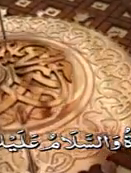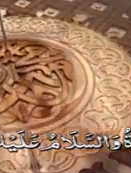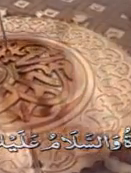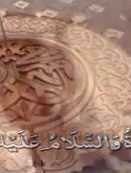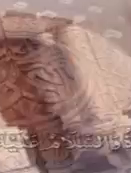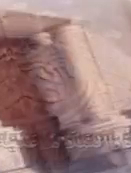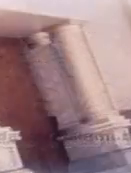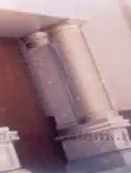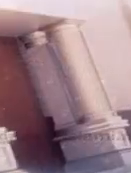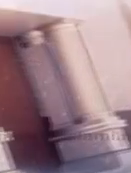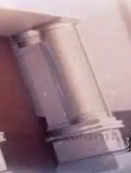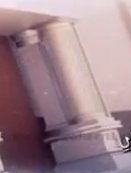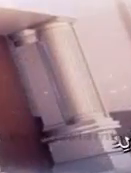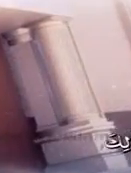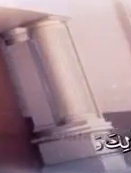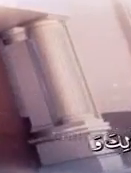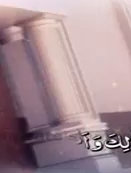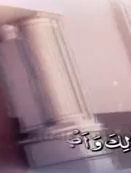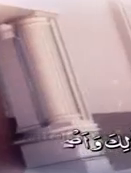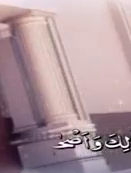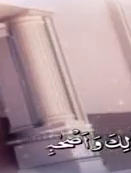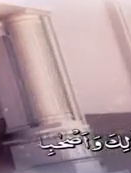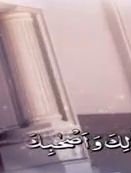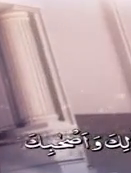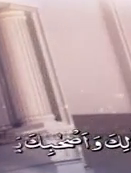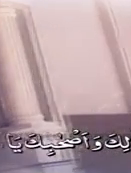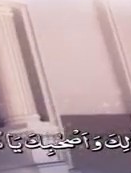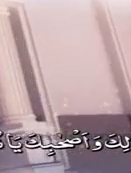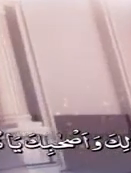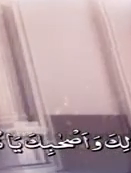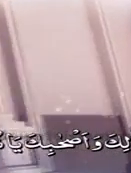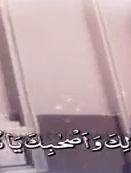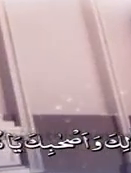وعلی آلک واصحابک یا نور اللہ۔